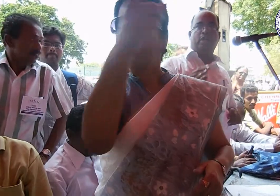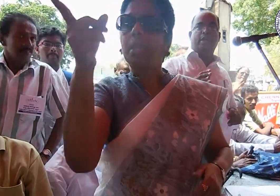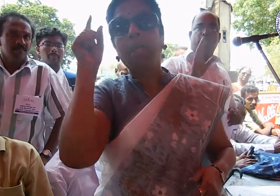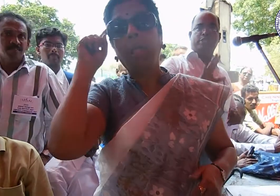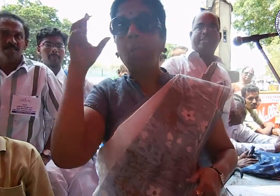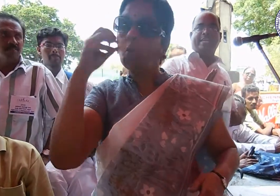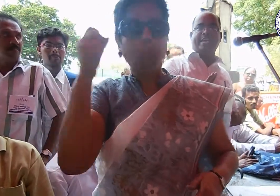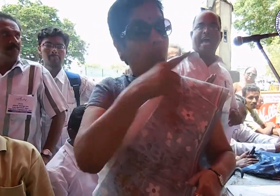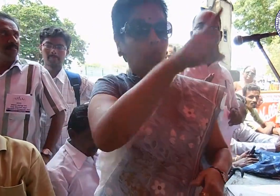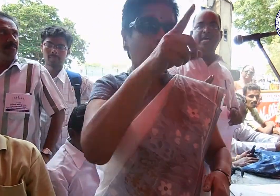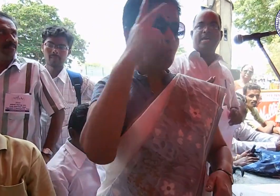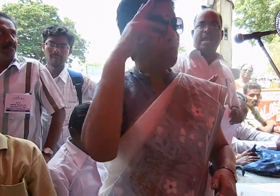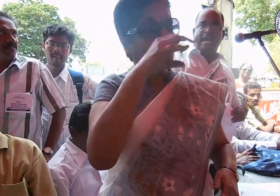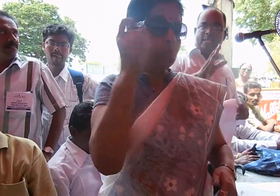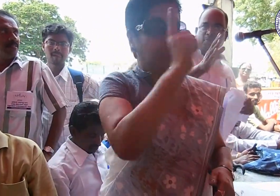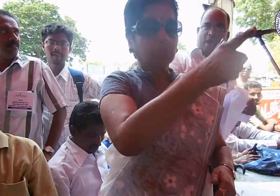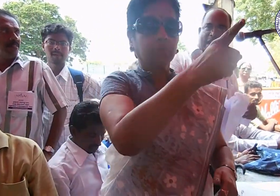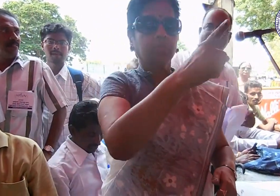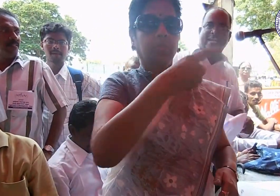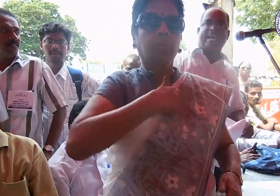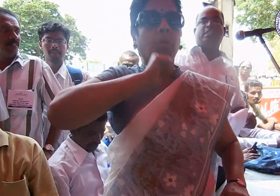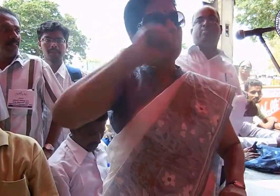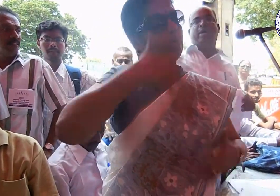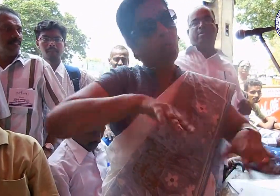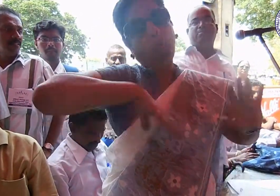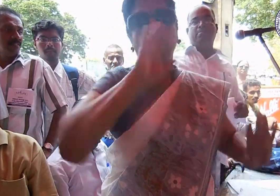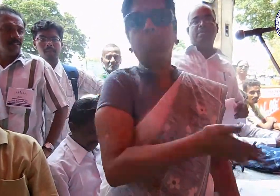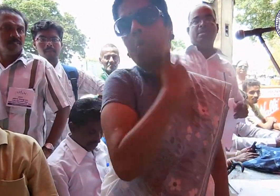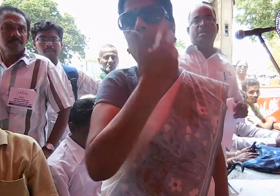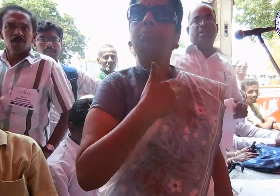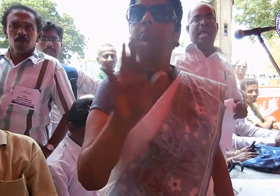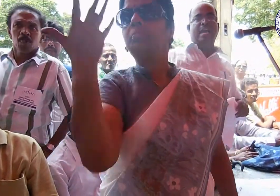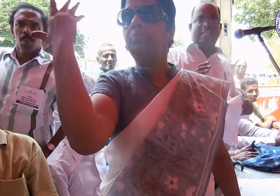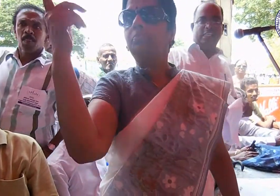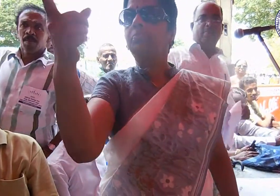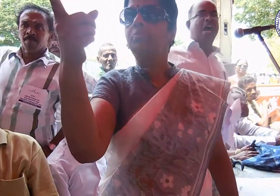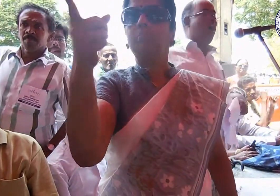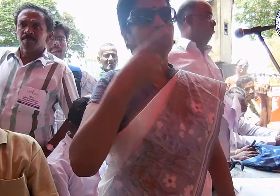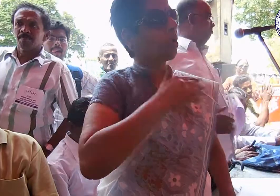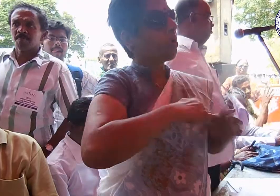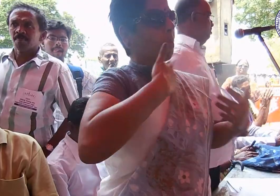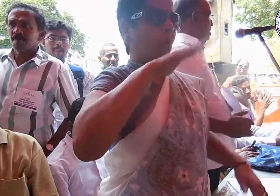சொல்லி புரிஞ்சுக்கிட்டீங்கன்னா நாங்க இந்த போராட்டத்தையே கலைச்சிட்டு போயிடும். நாங்க கலைச்சிட்டு போறோம்.